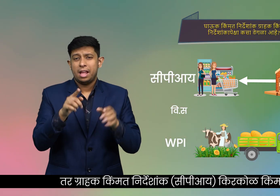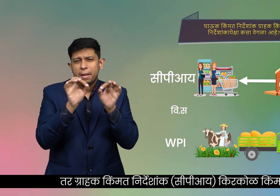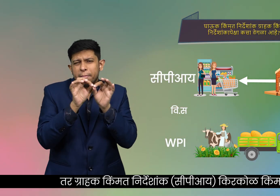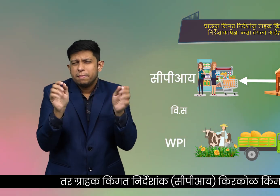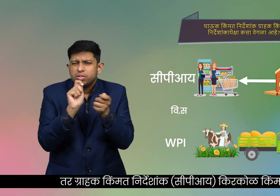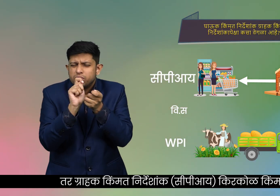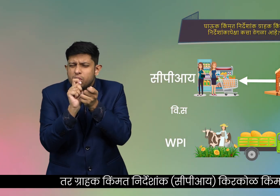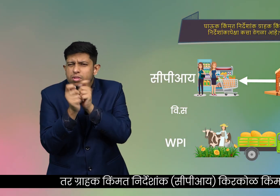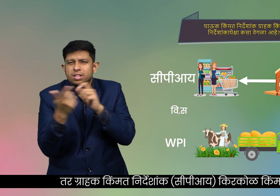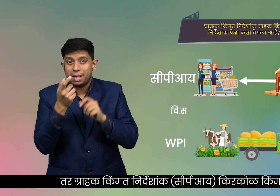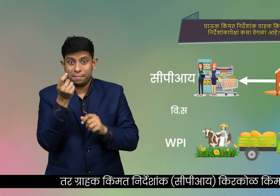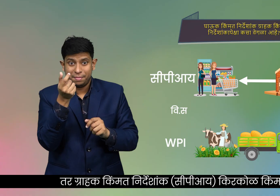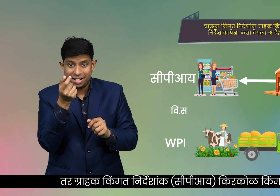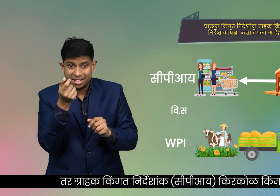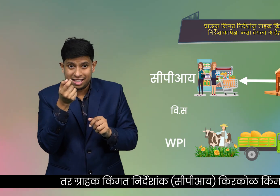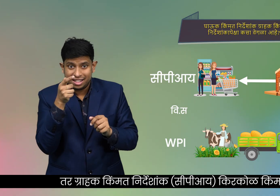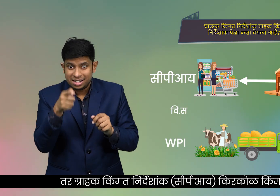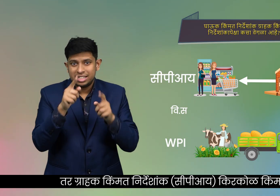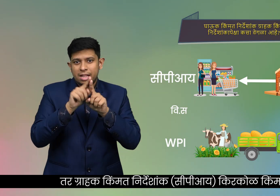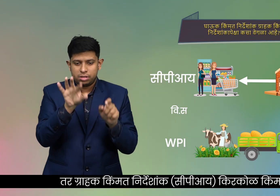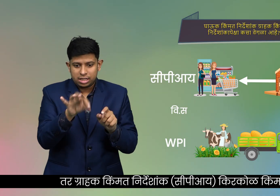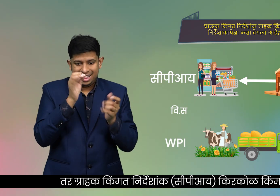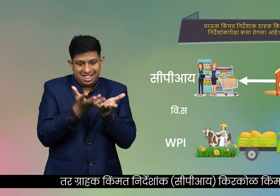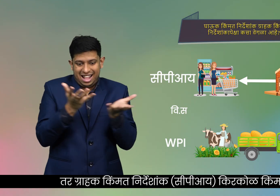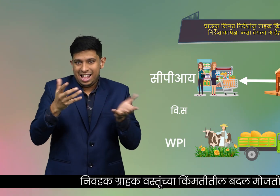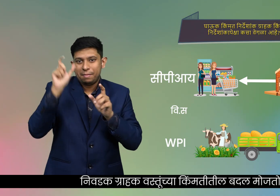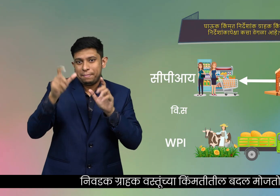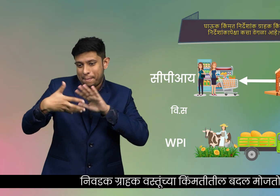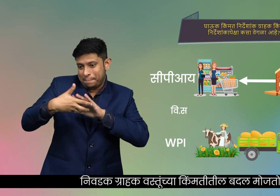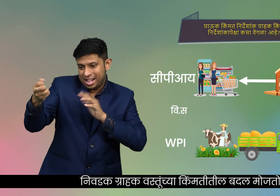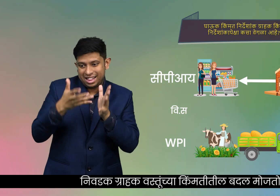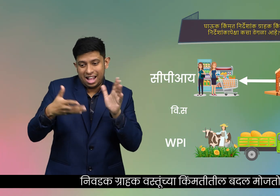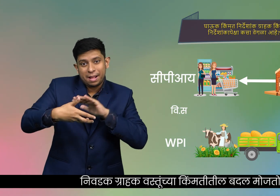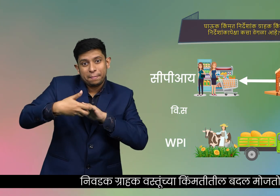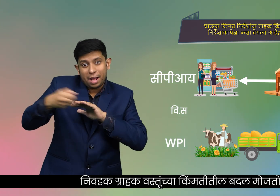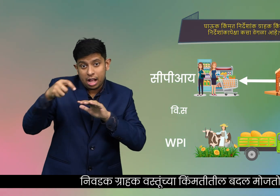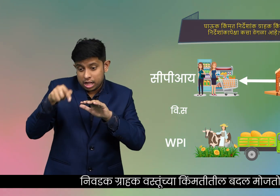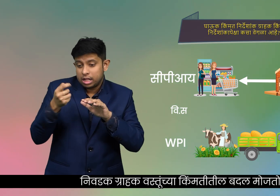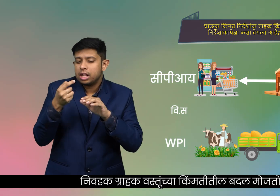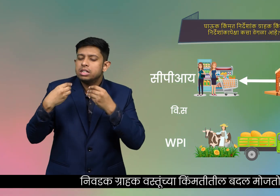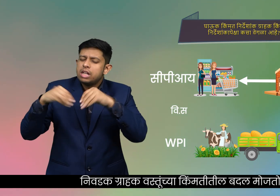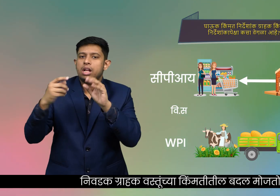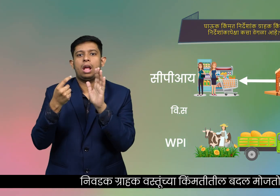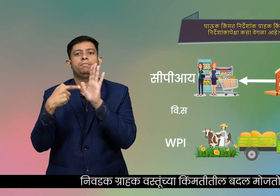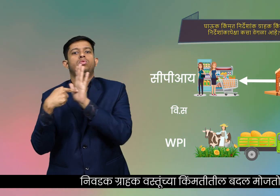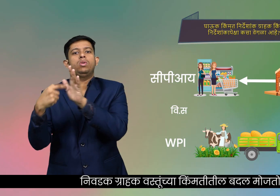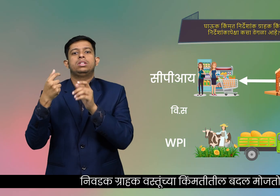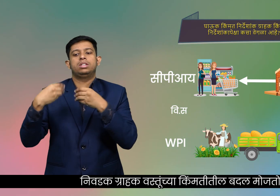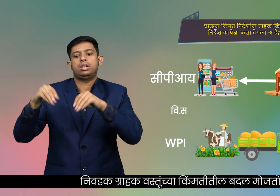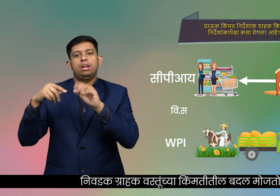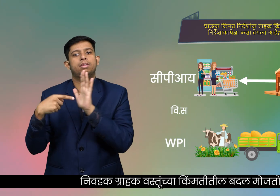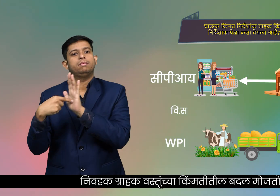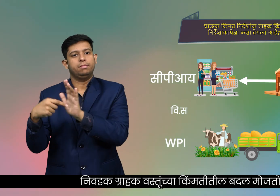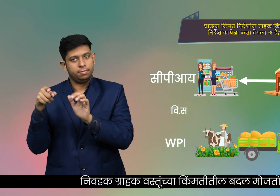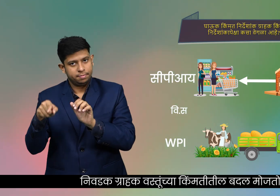तर ग्राहक किंमत निर्देशांक CPI किरकोळ किंमतीवर निवडक ग्राहक वस्तूंच्या किंमतीला